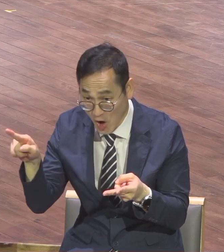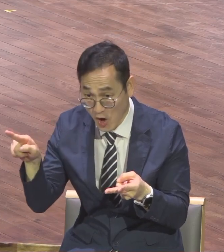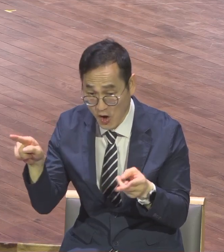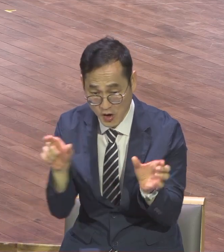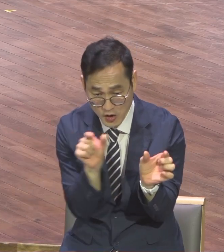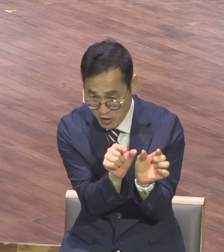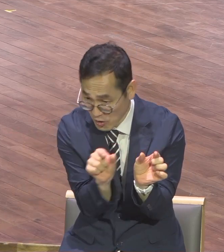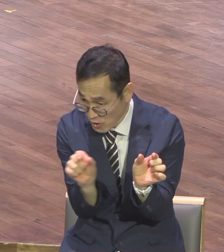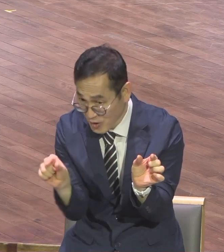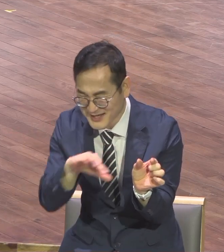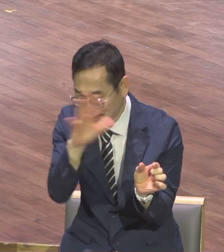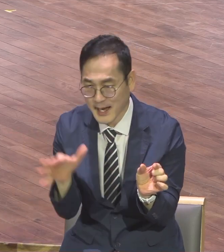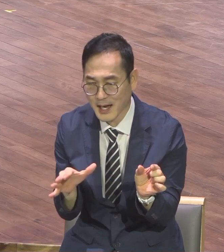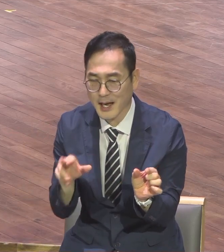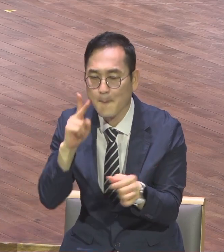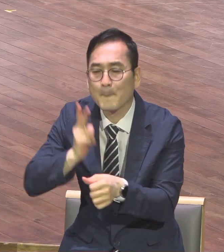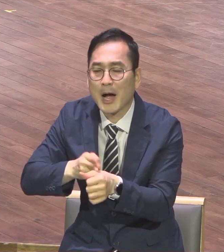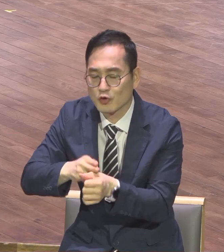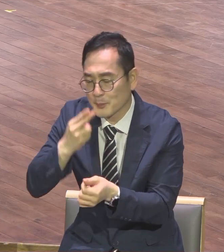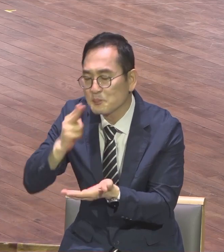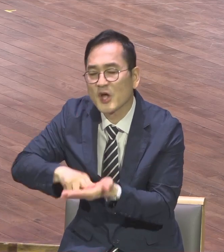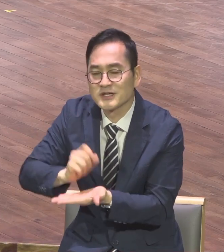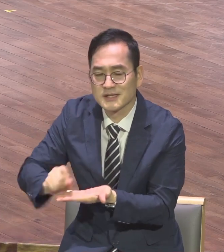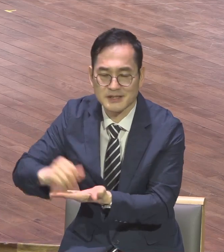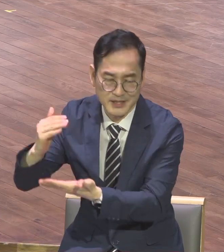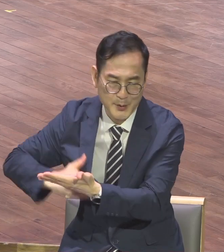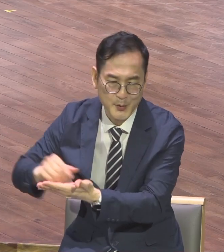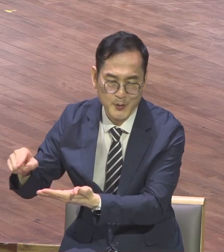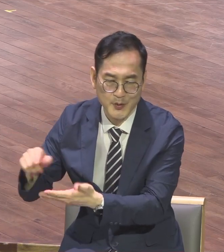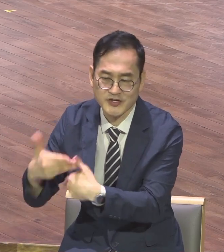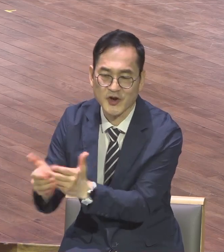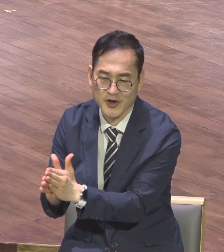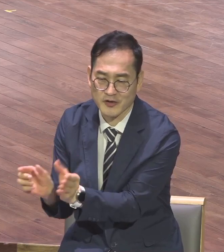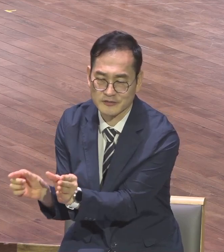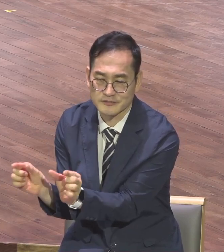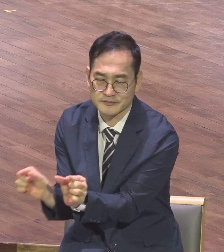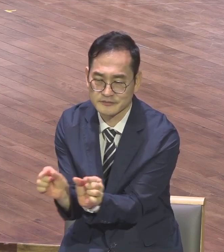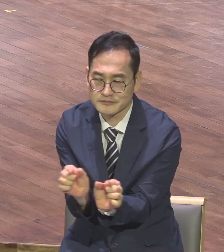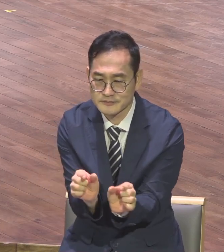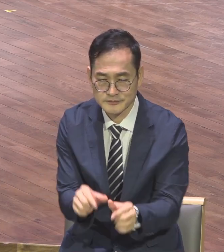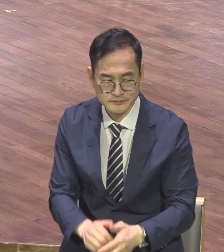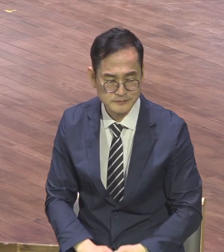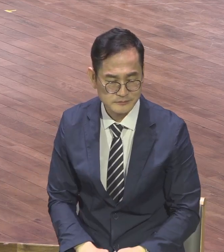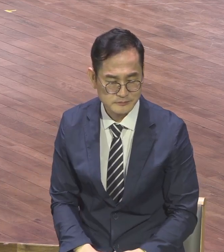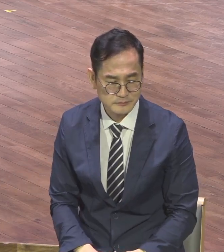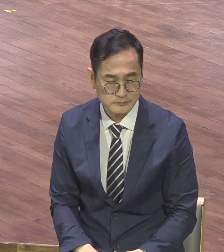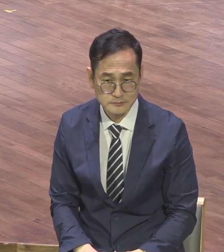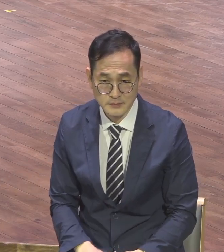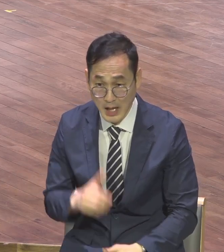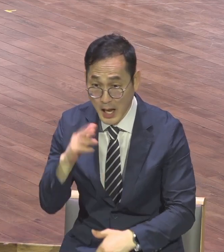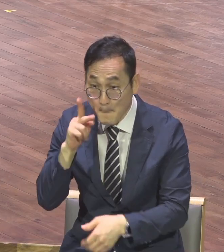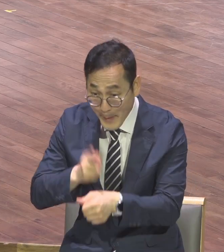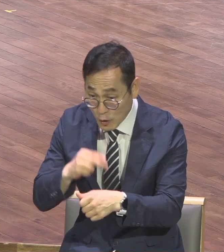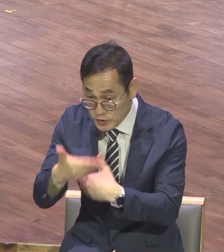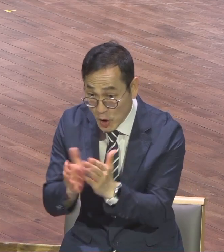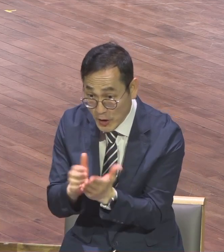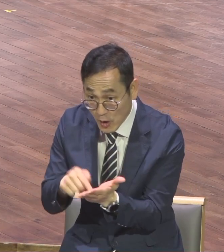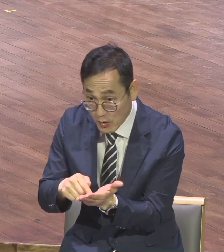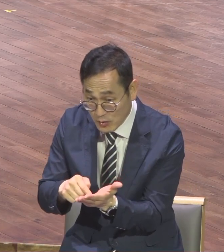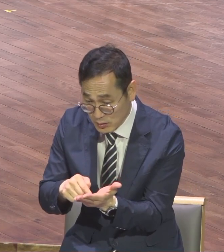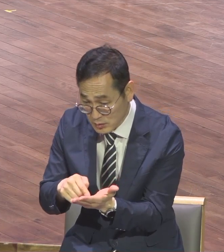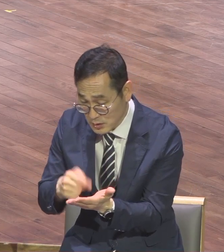서신이에요. 사실 바울이 쓴 이 서신서가 없다고 하면 이거 뭐 이